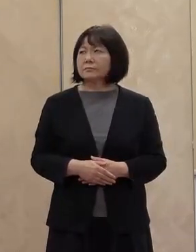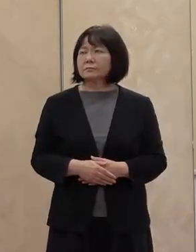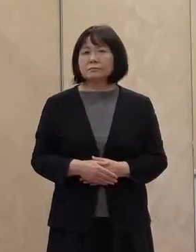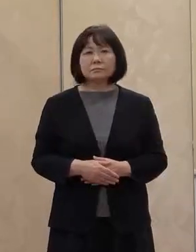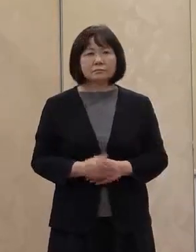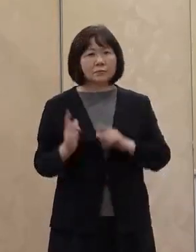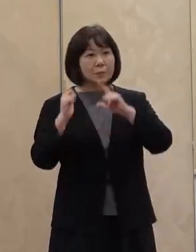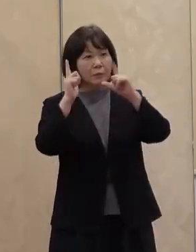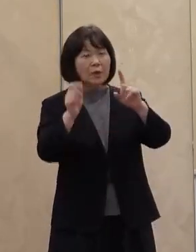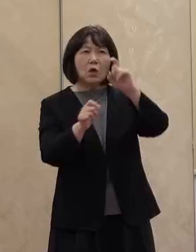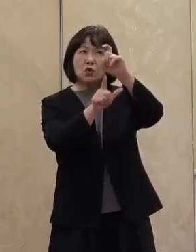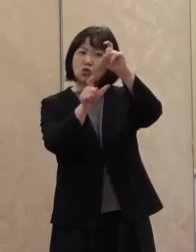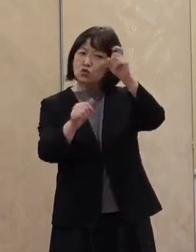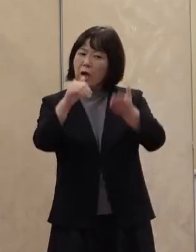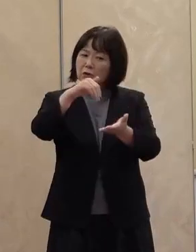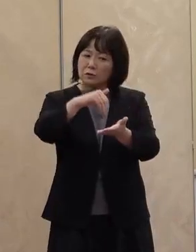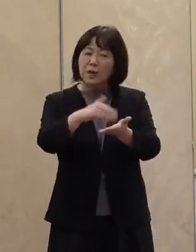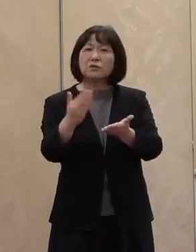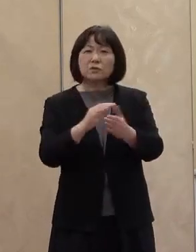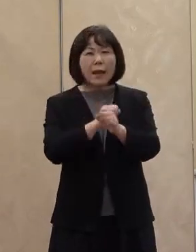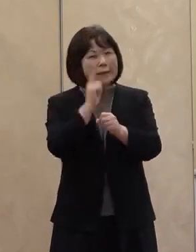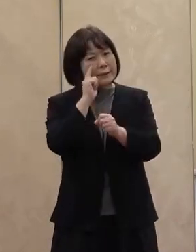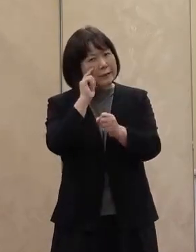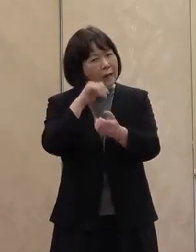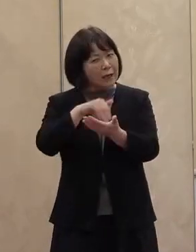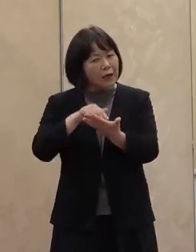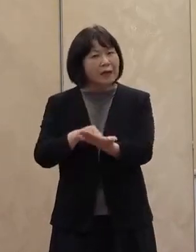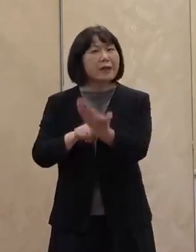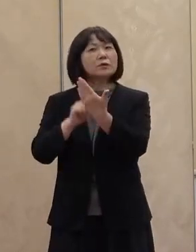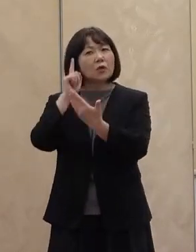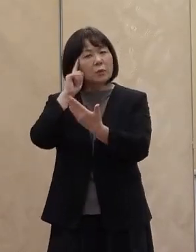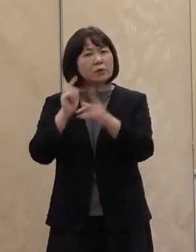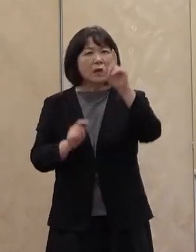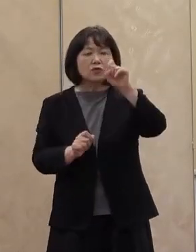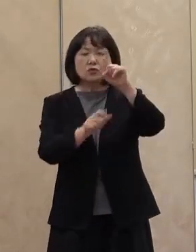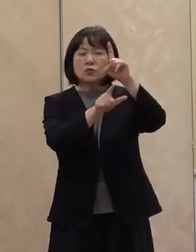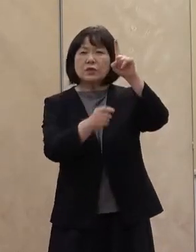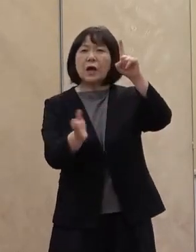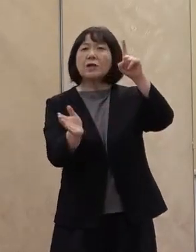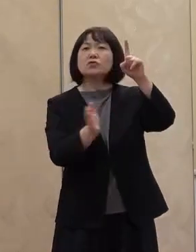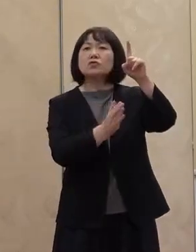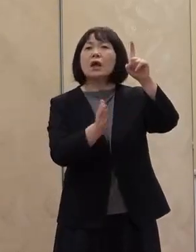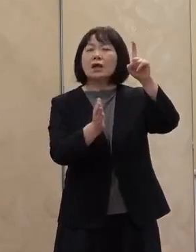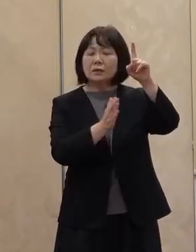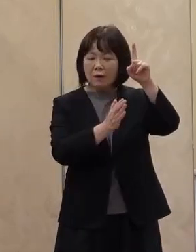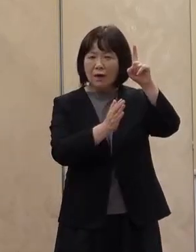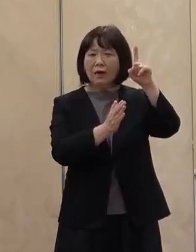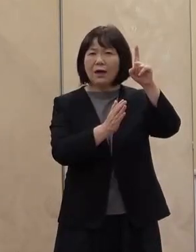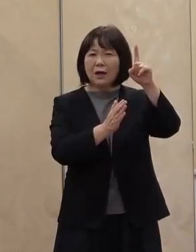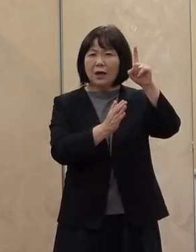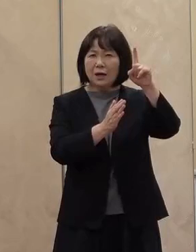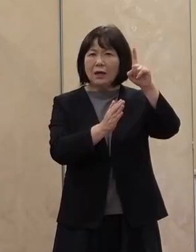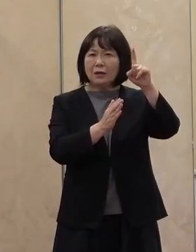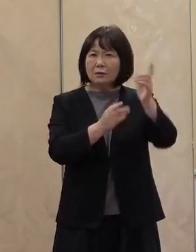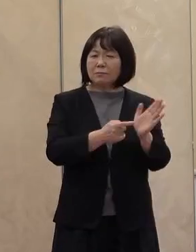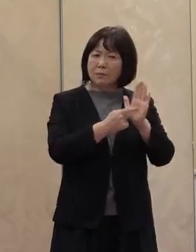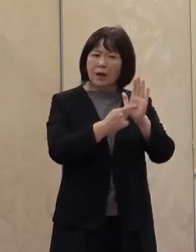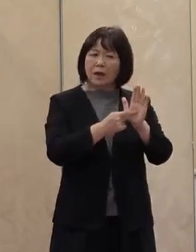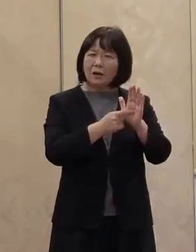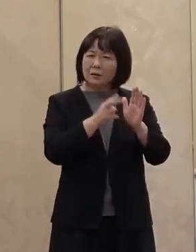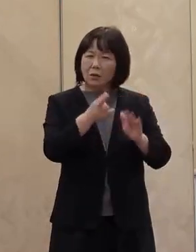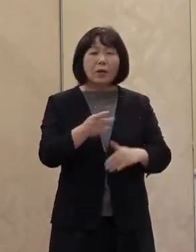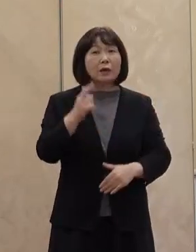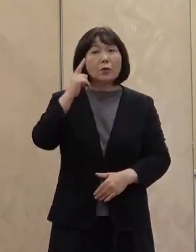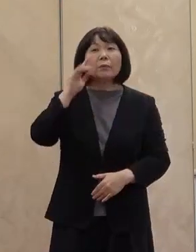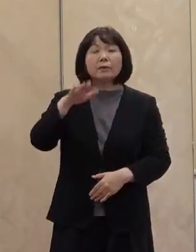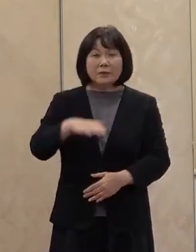10月末ぐらいに大体その試算が出てくるので、まあ、11月ぐらいに予算を組む作業に入るということ